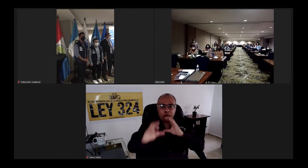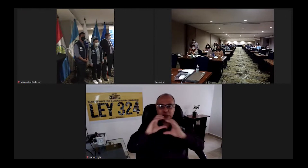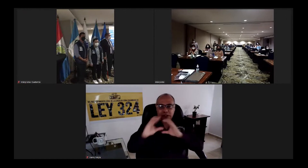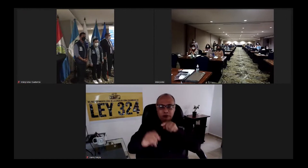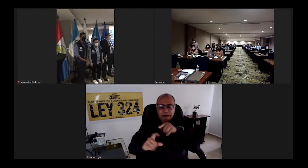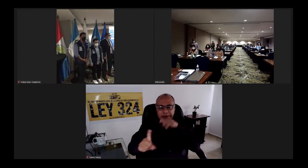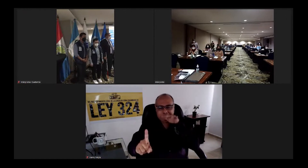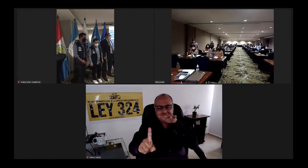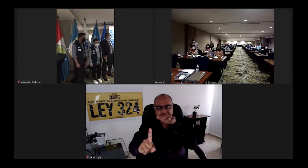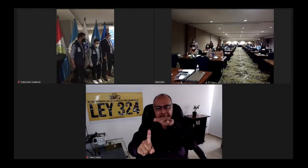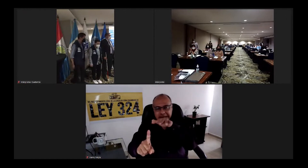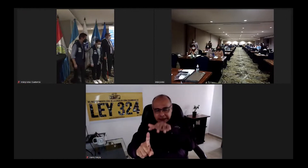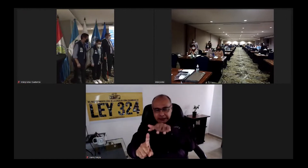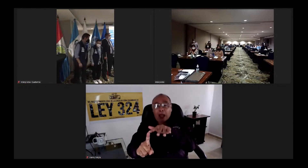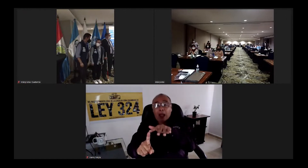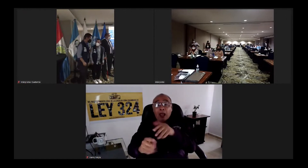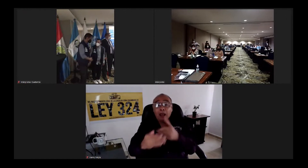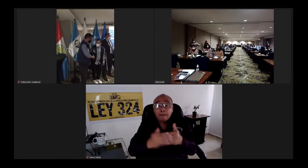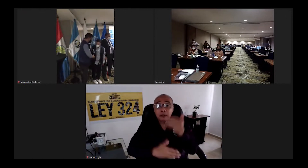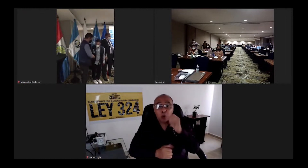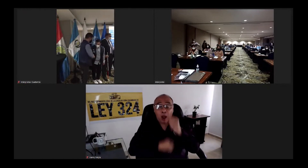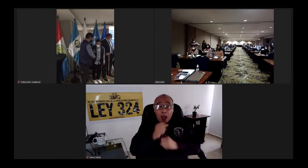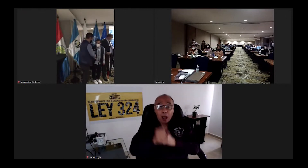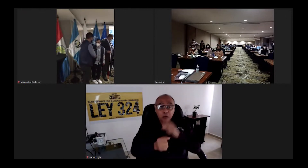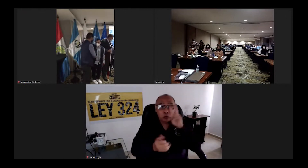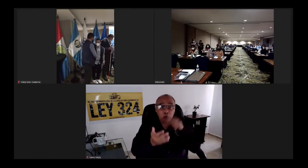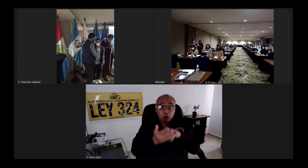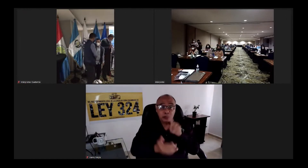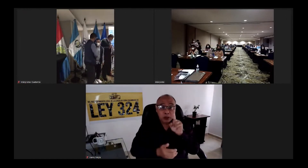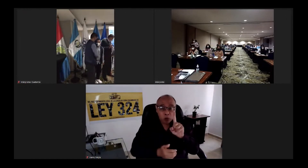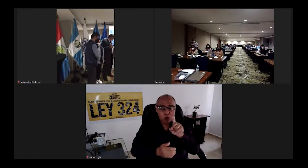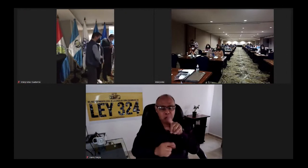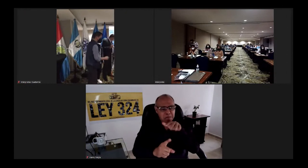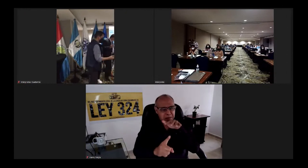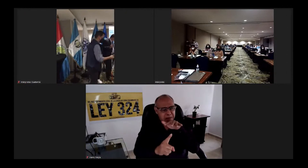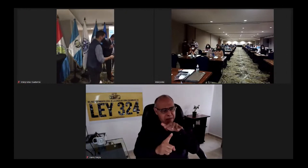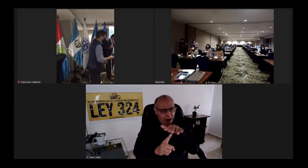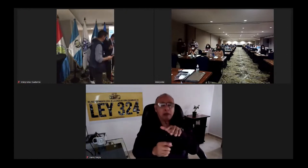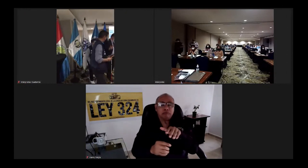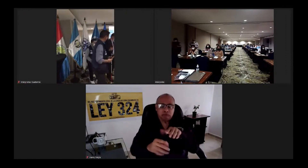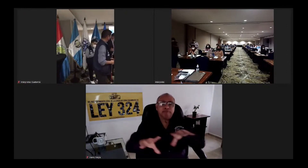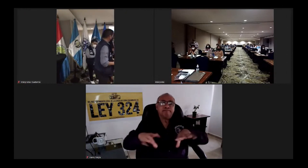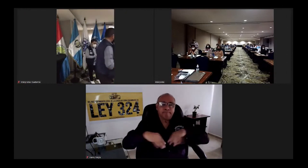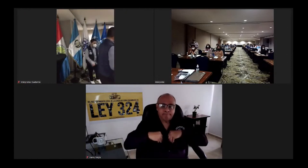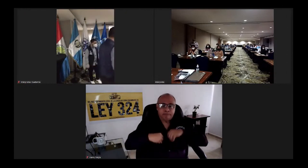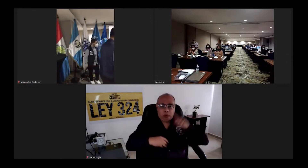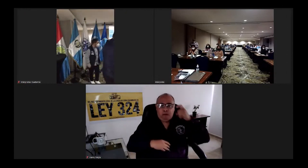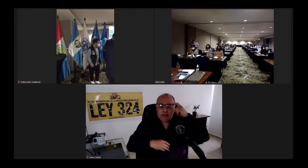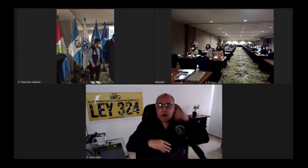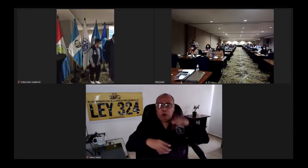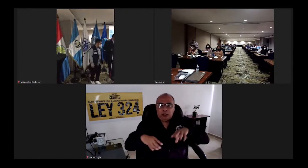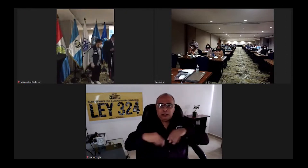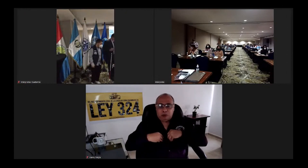hace con los entes de gobierno, en este caso con el Ministerio de la Información y las Telecomunicaciones, el ahora MINTIC. El primer paso es